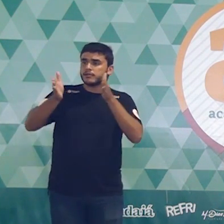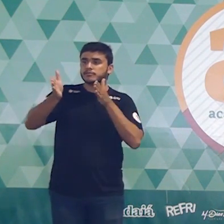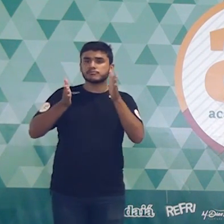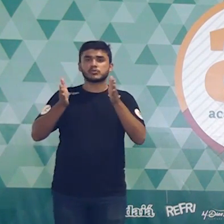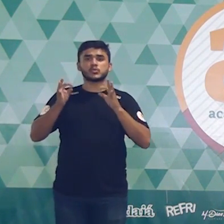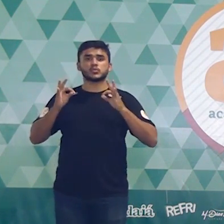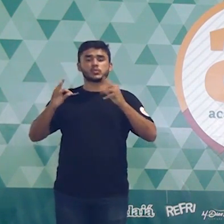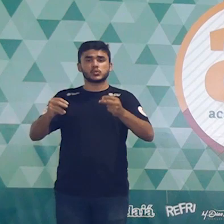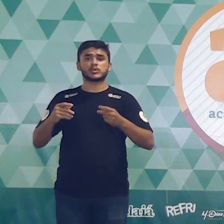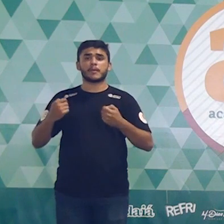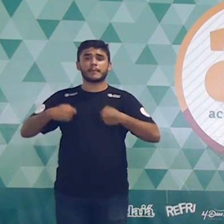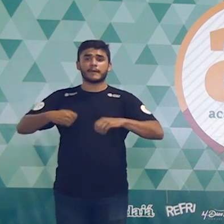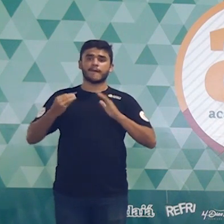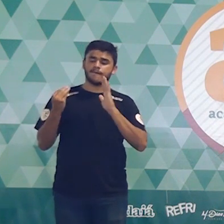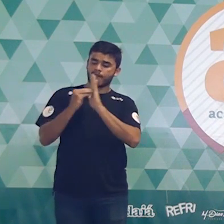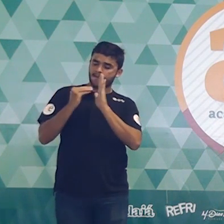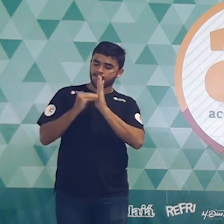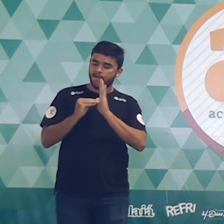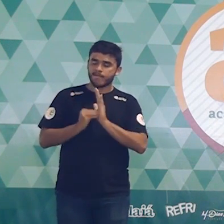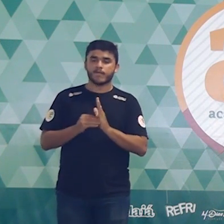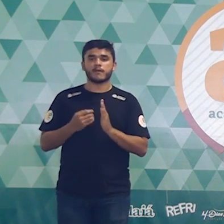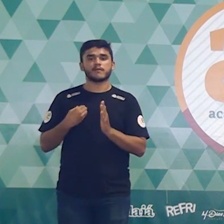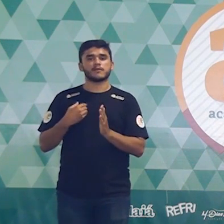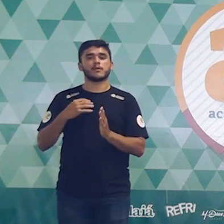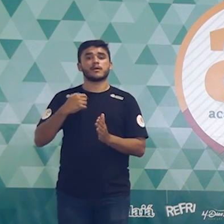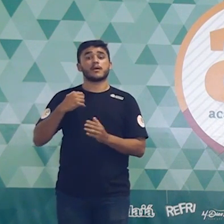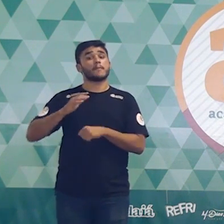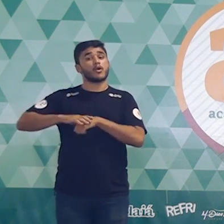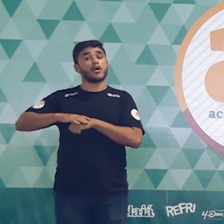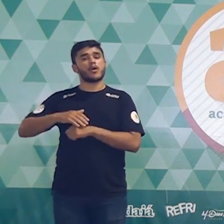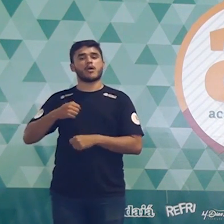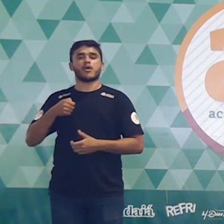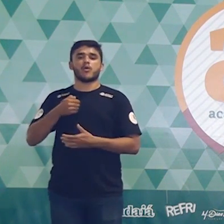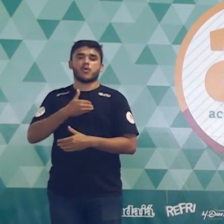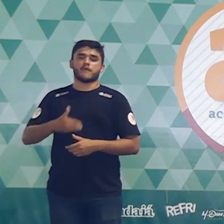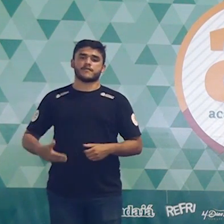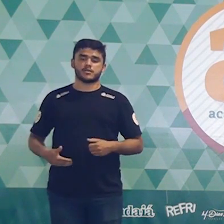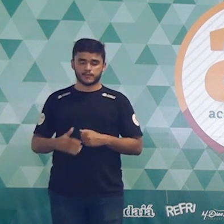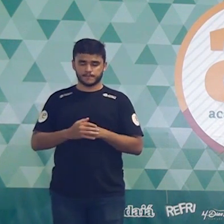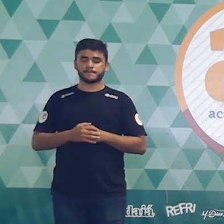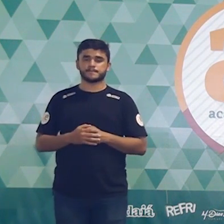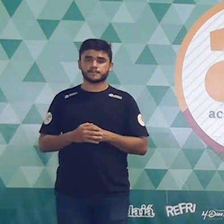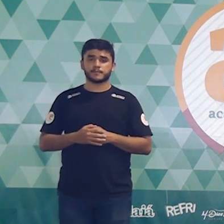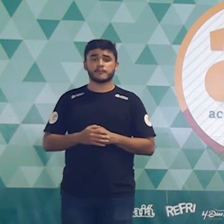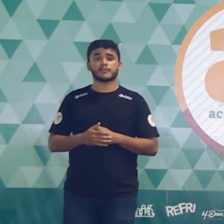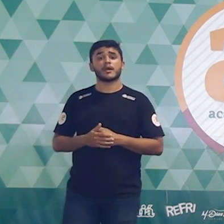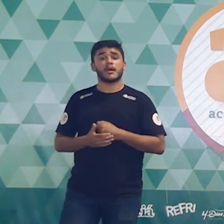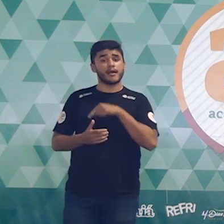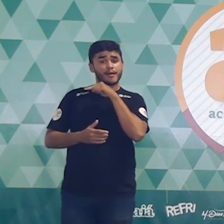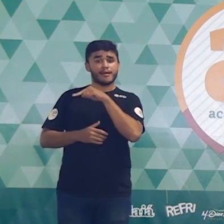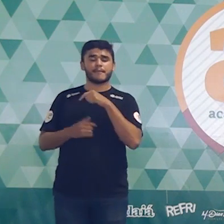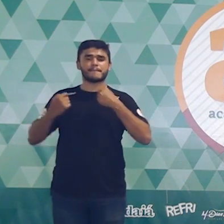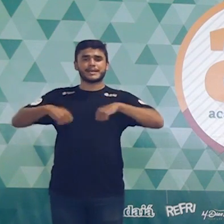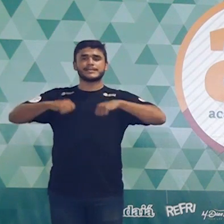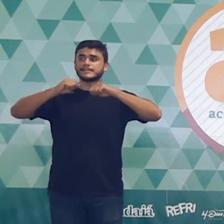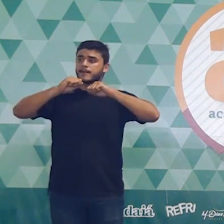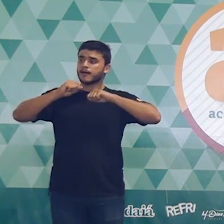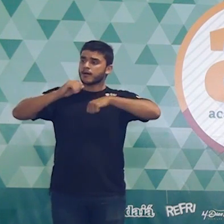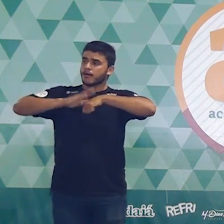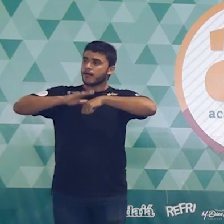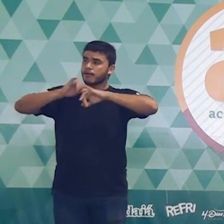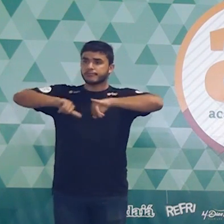deficiência. Normalmente é o que a gente pede para o governo. Fora isso, a gente pede o quê? campanhas de